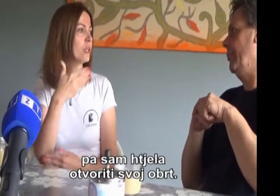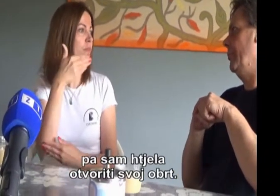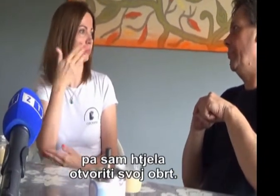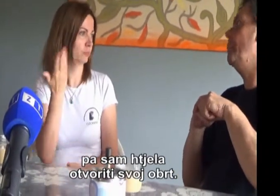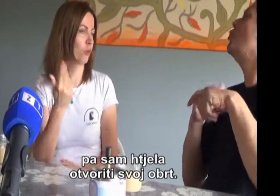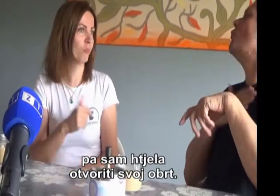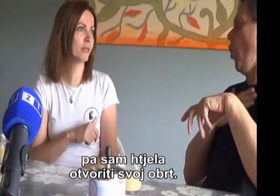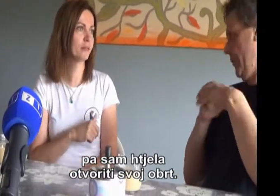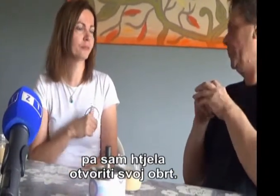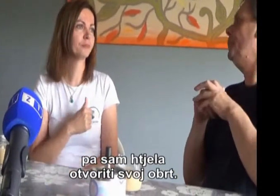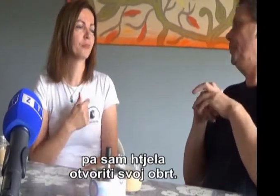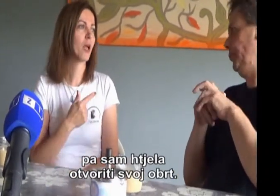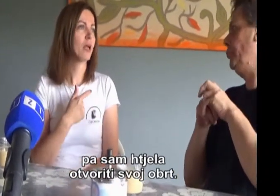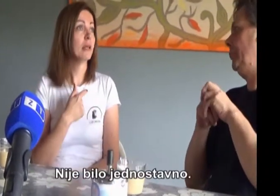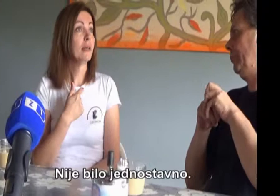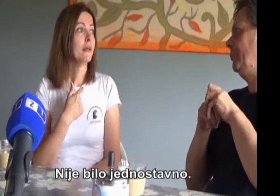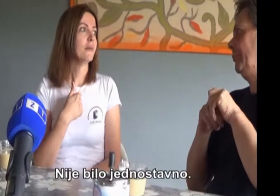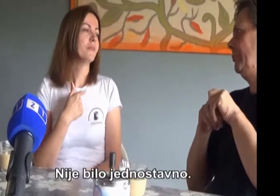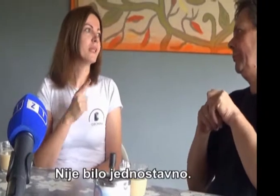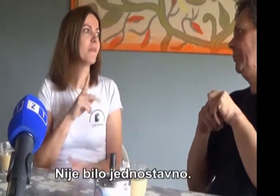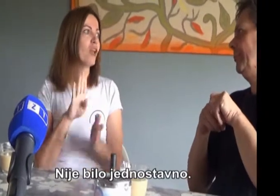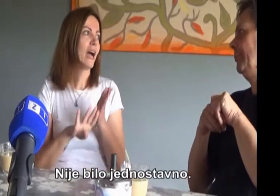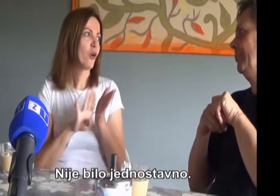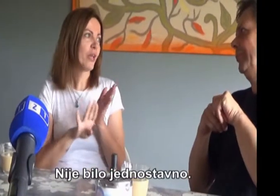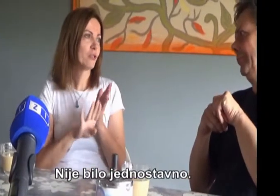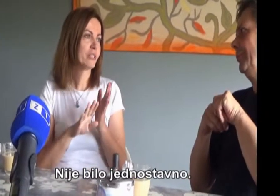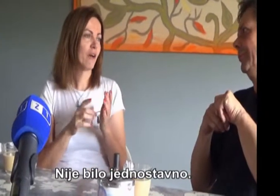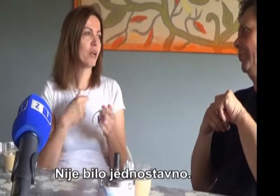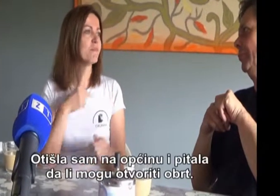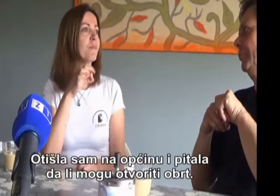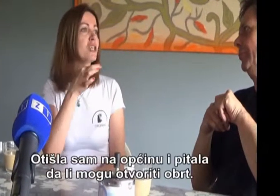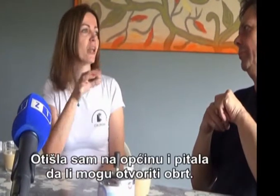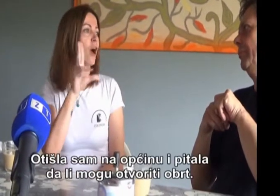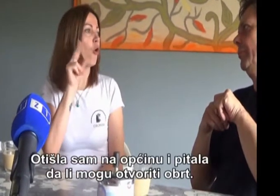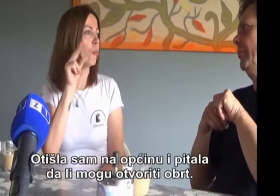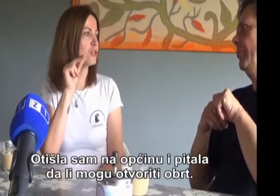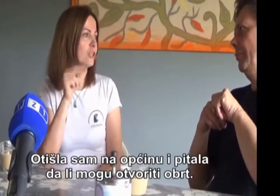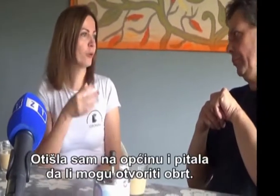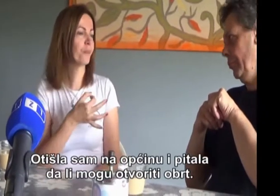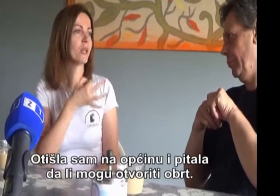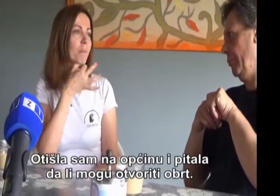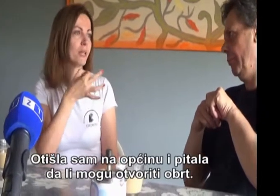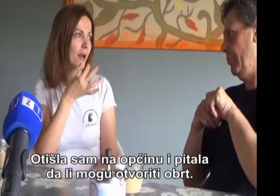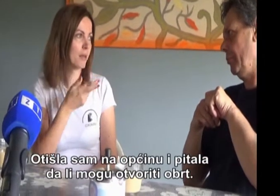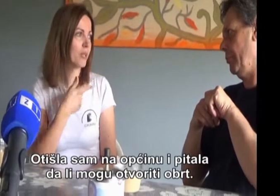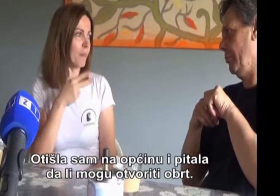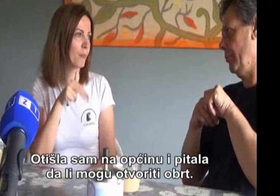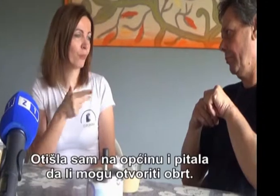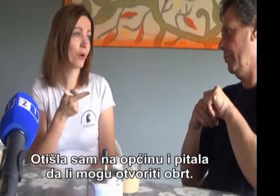otvoriti obrt. Nije bilo tako jednostavno, sam išla na općinu i pitala sam da bih